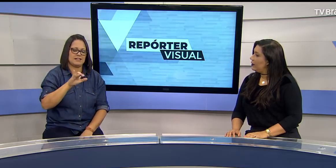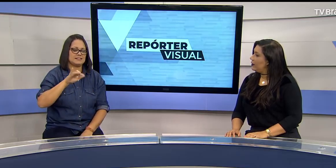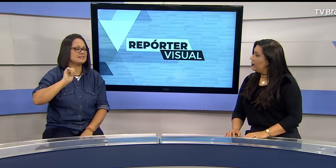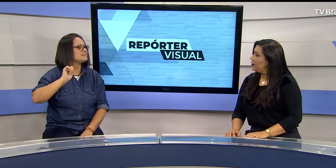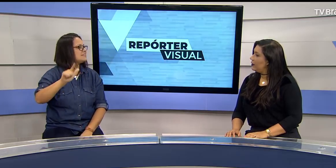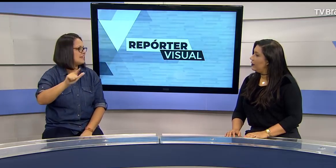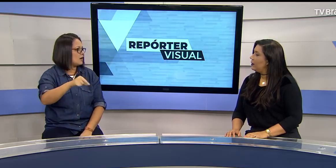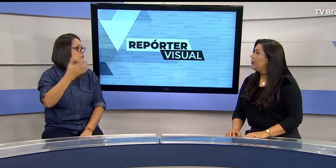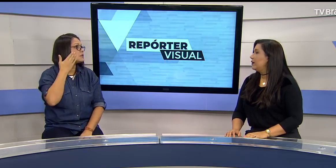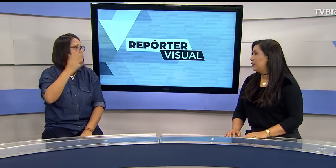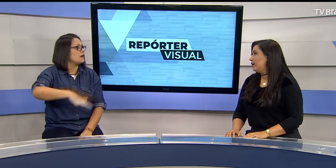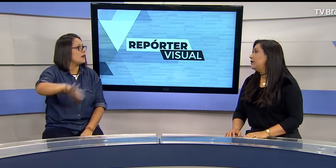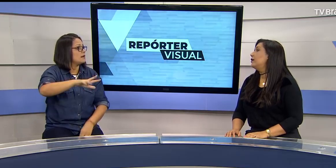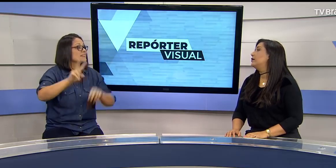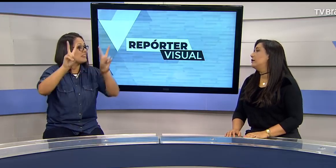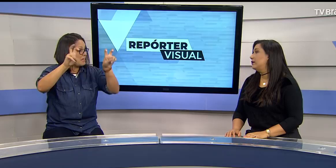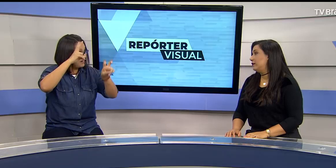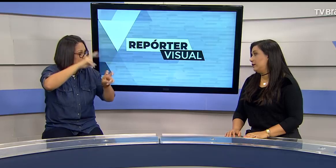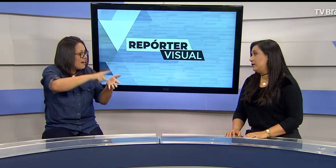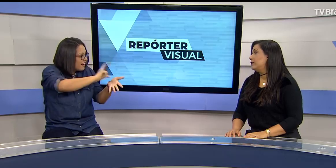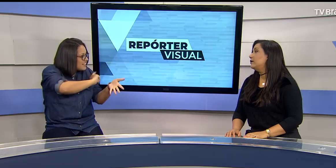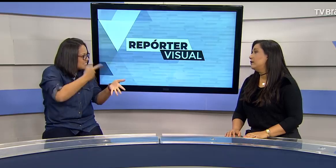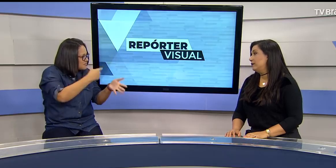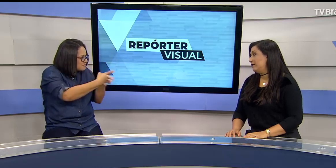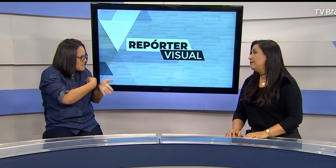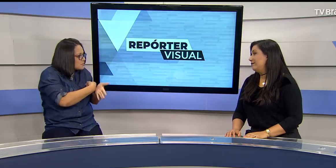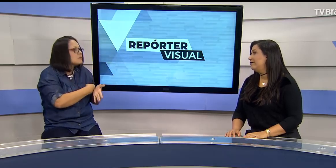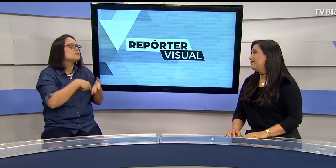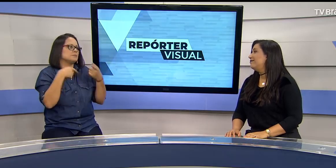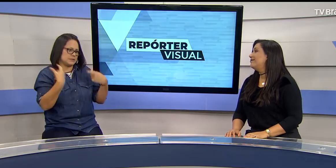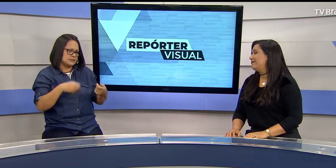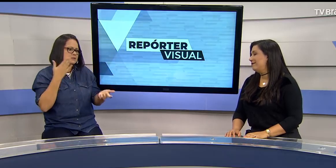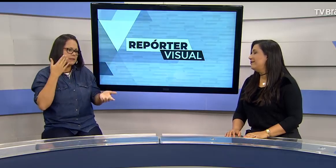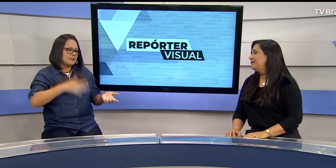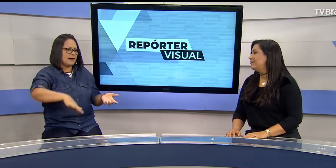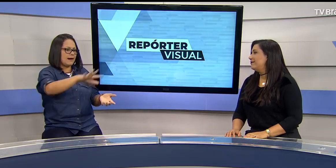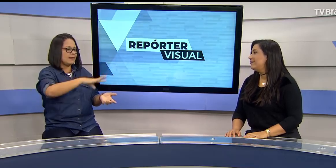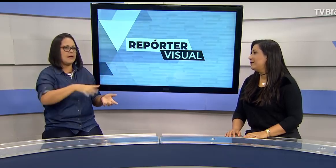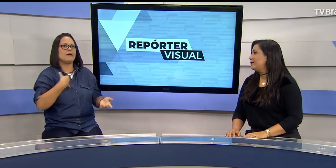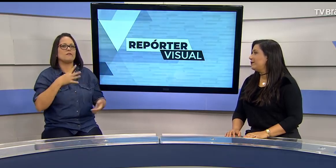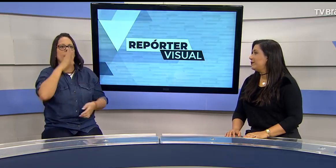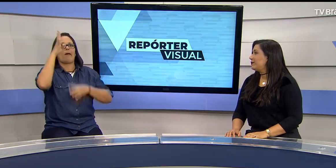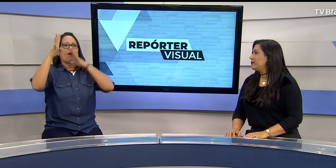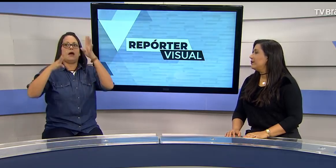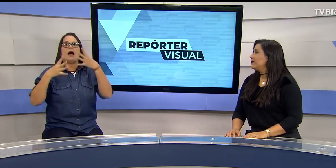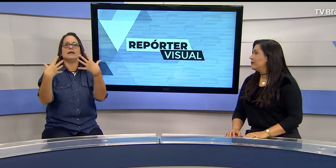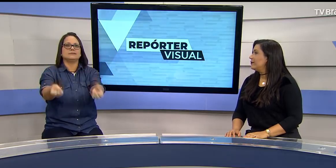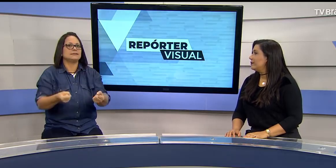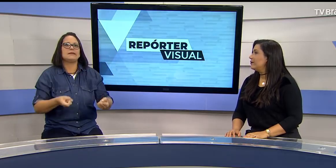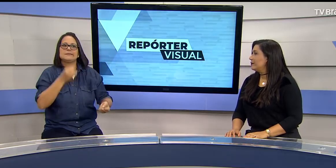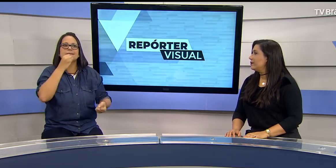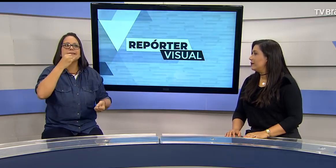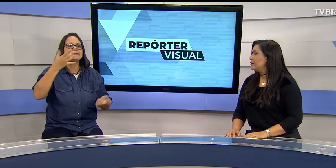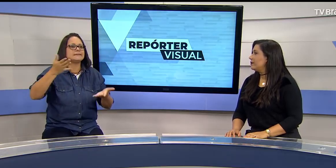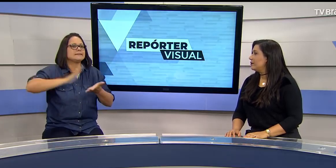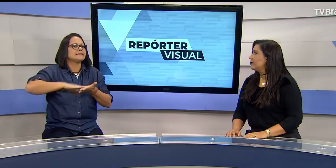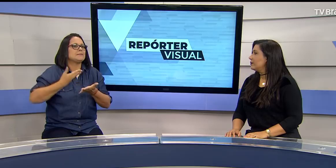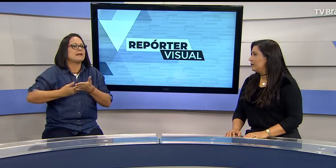tenha conhecimento prévio. Eu mesma não teria a menor condição de interpretar uma palestra da NASA, por exemplo, não sem antes ter acesso ao